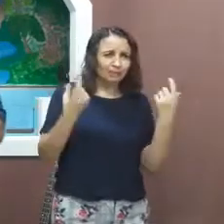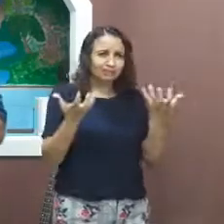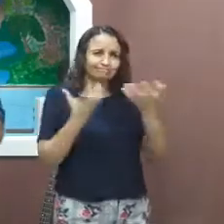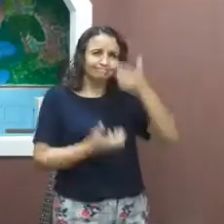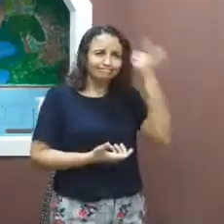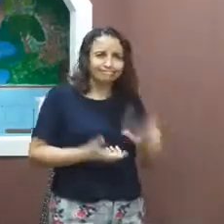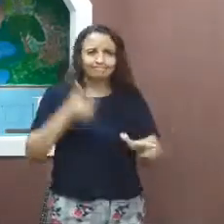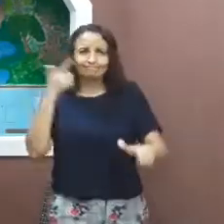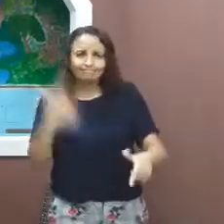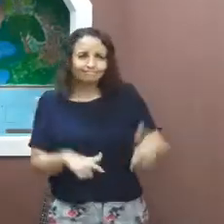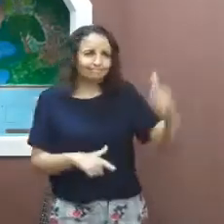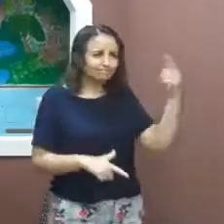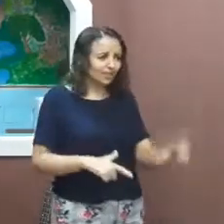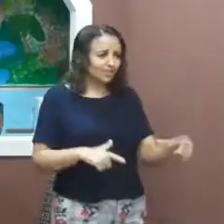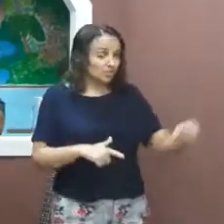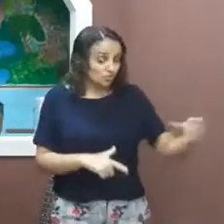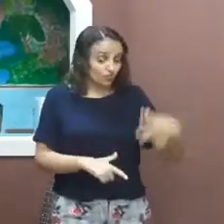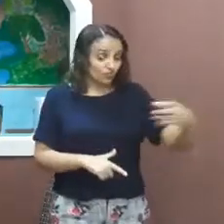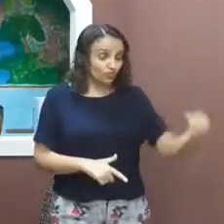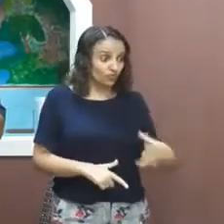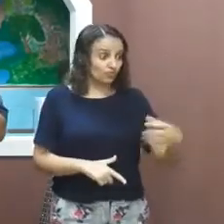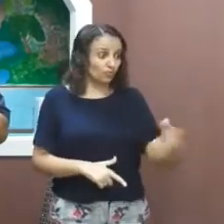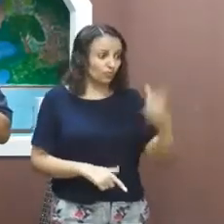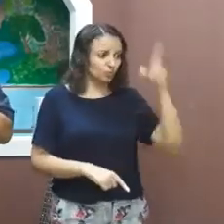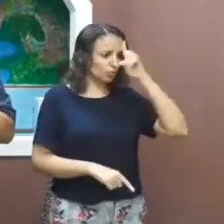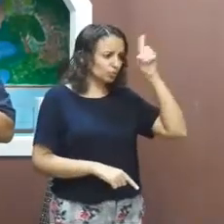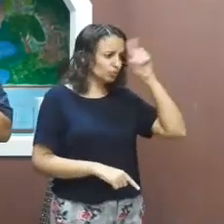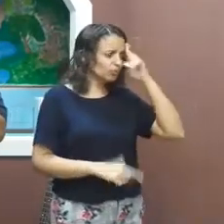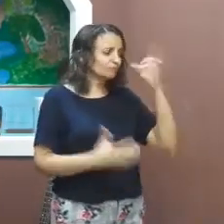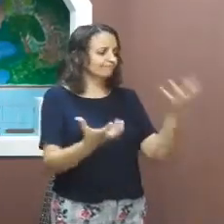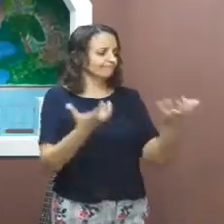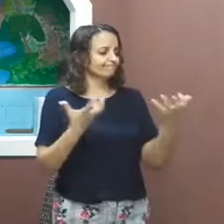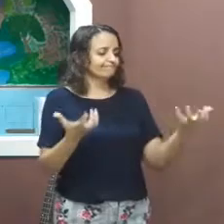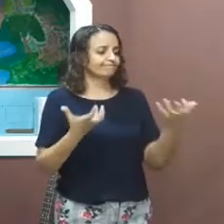jeito de novidades.